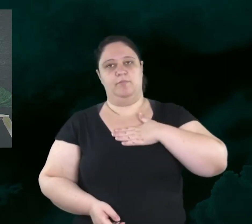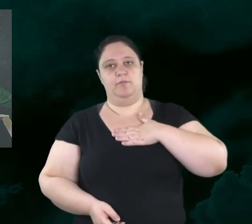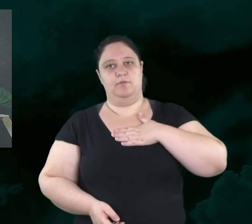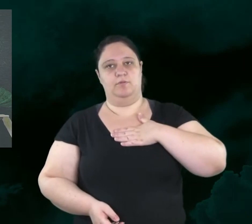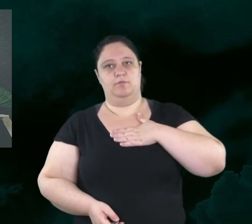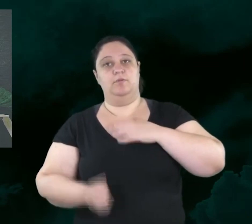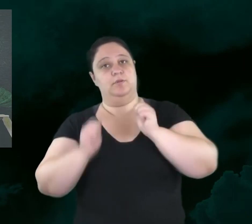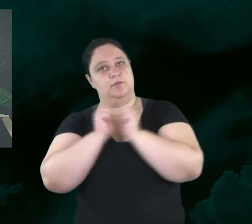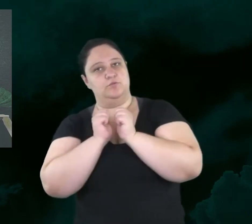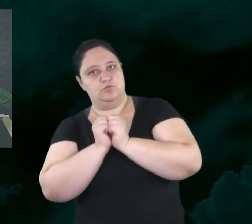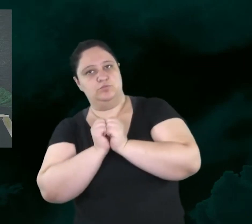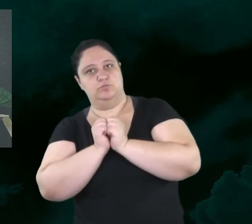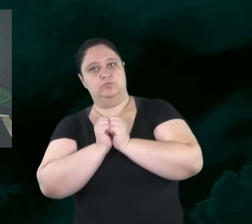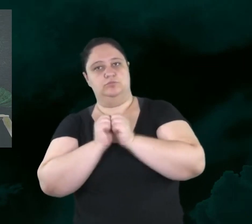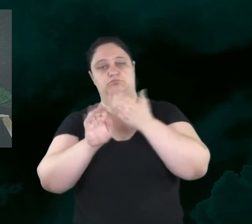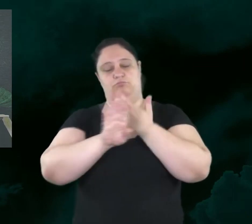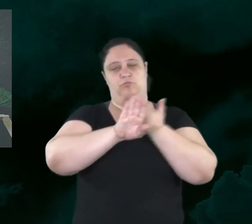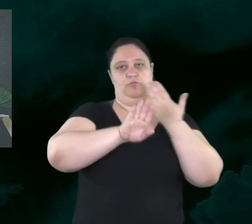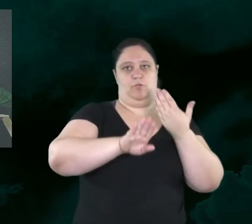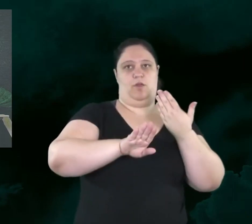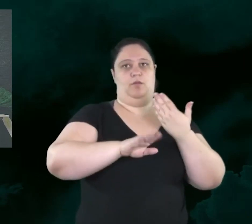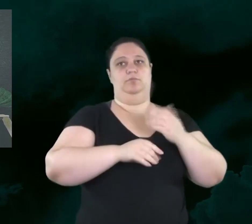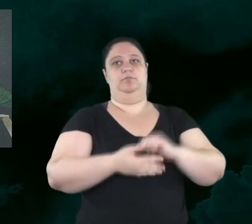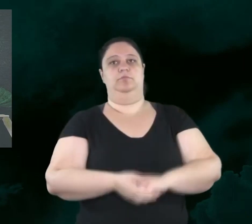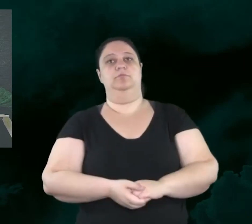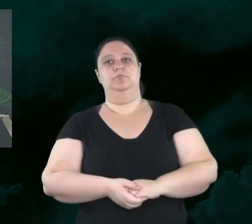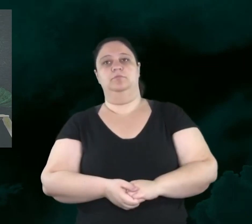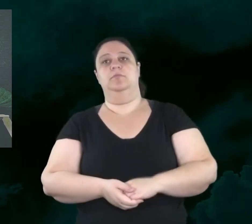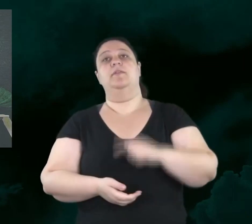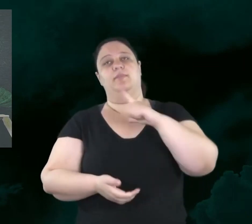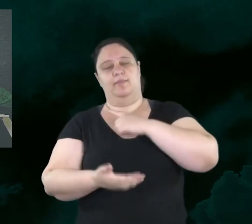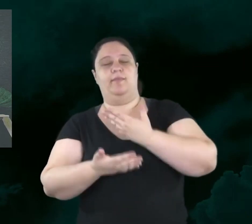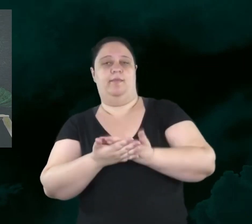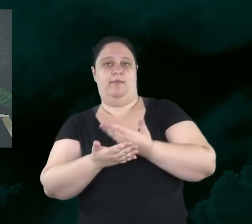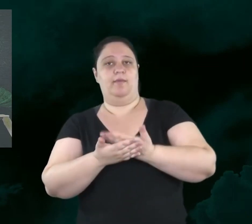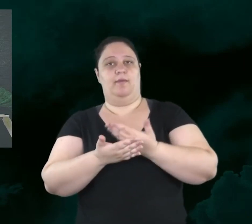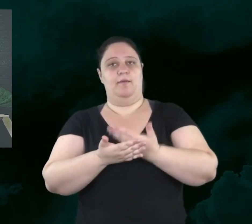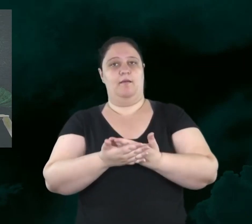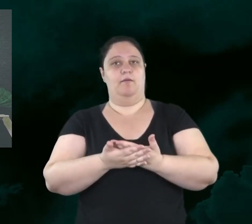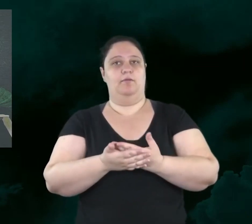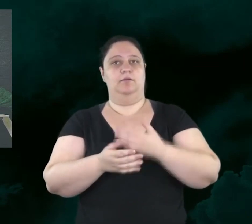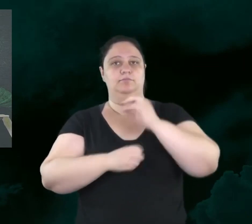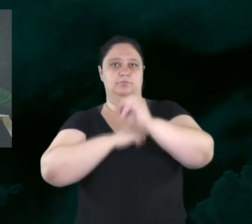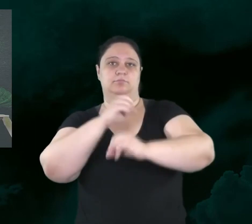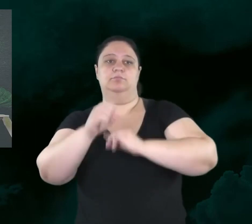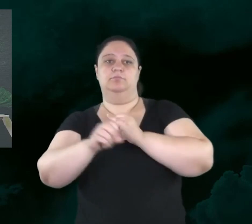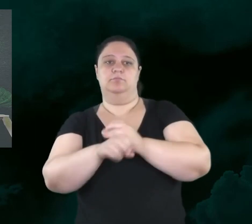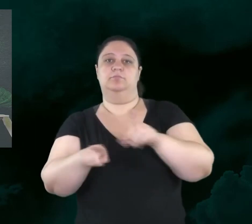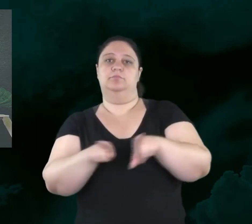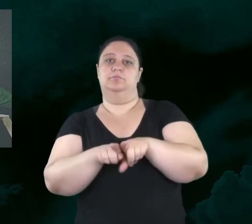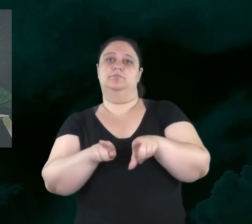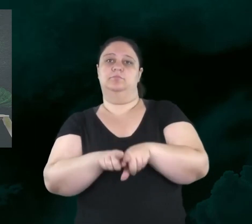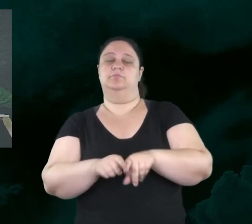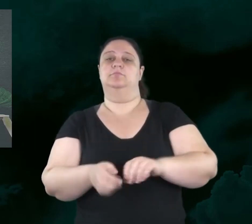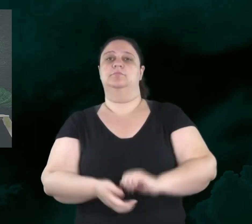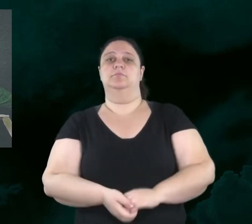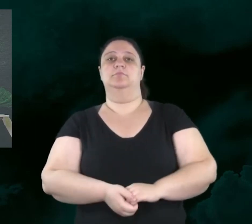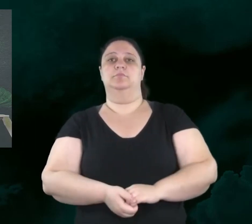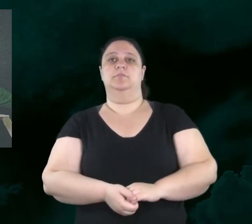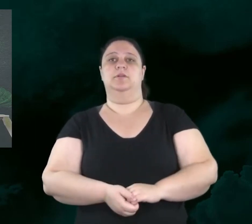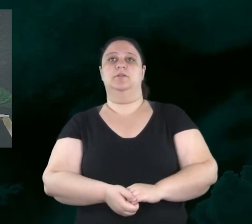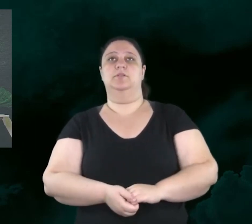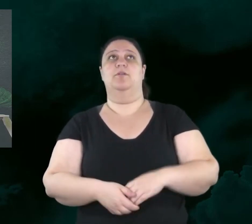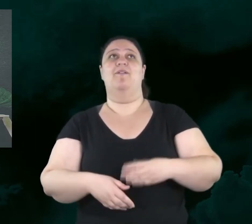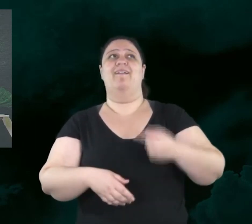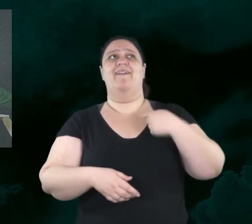isolamento, fazendo aulas, né, à distância. E o que eu posso fazer para